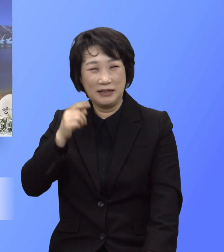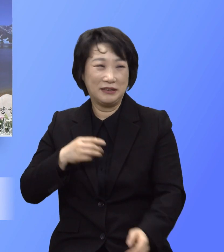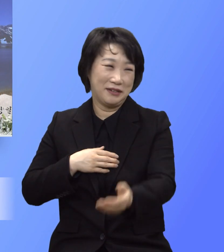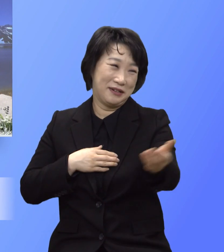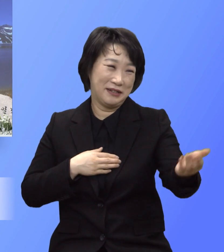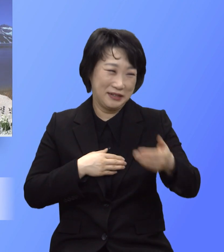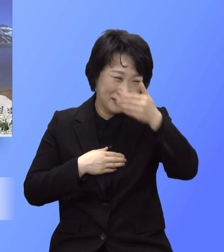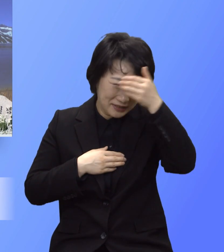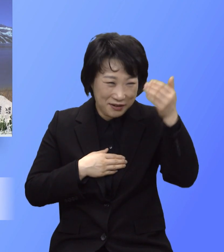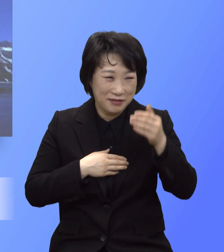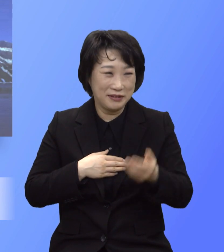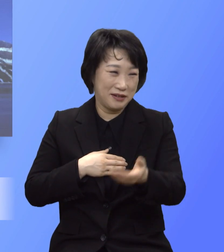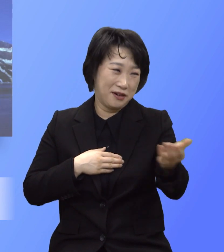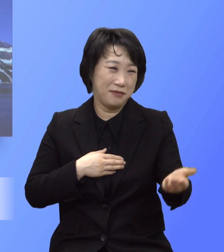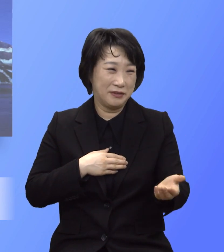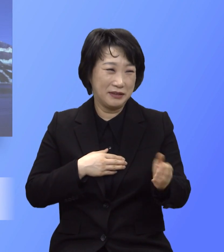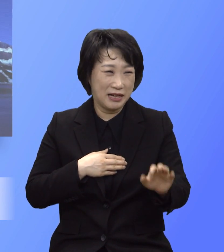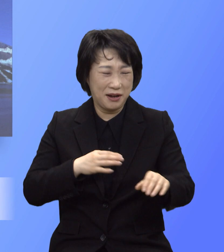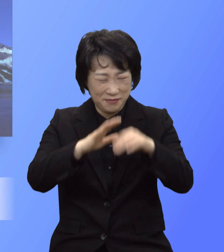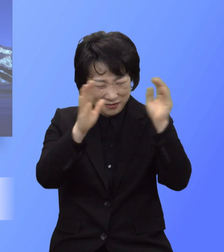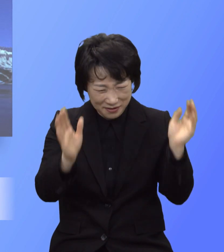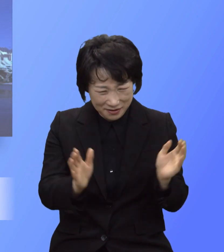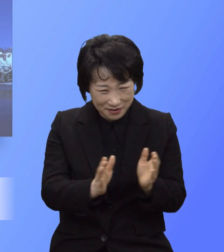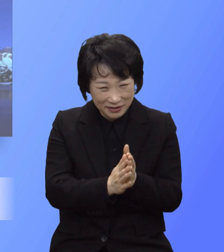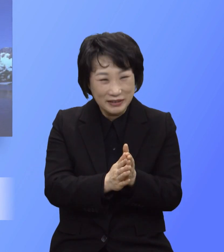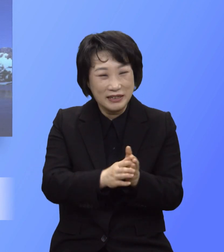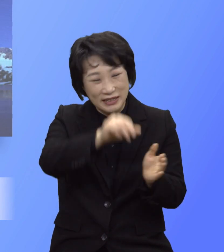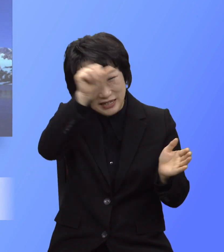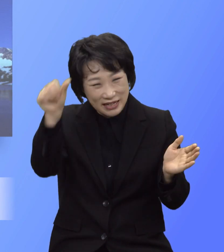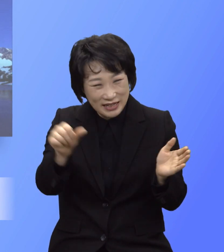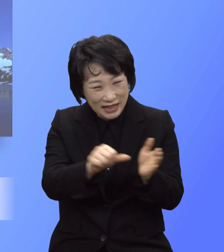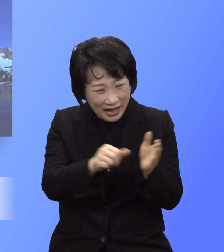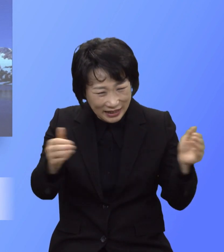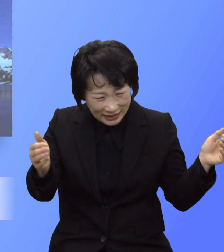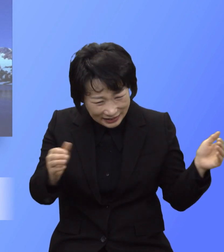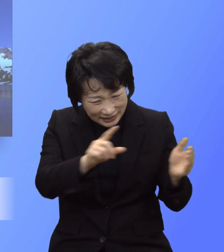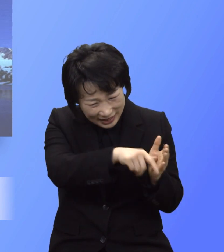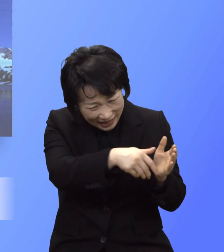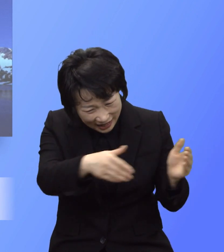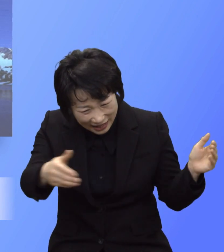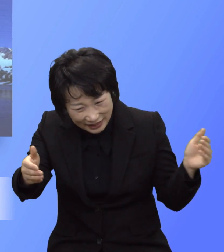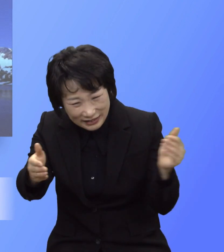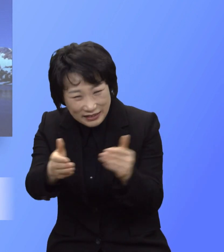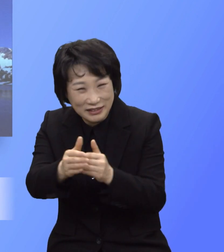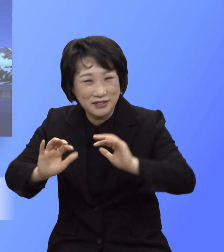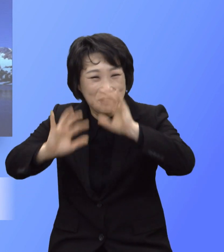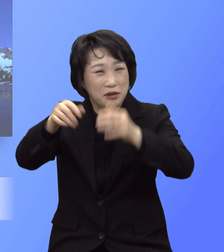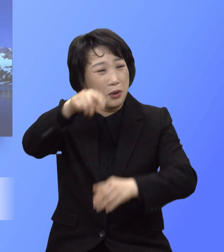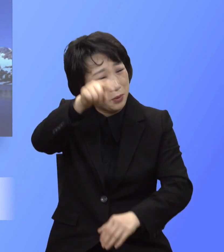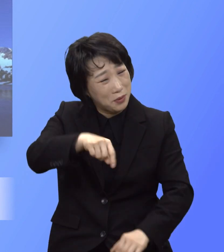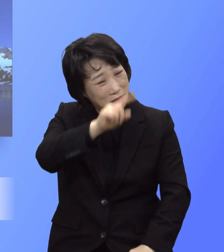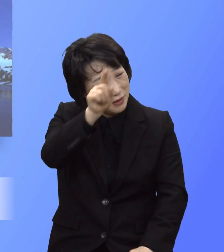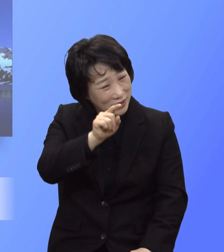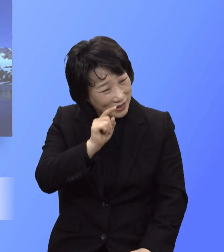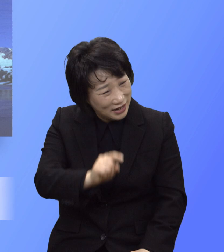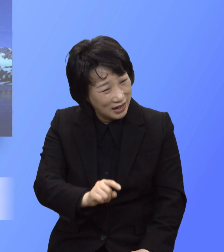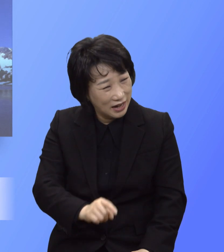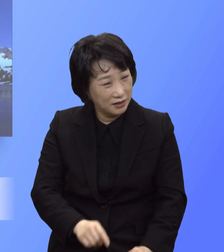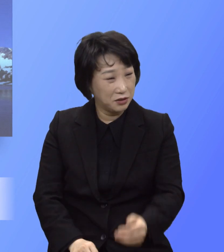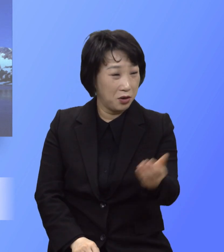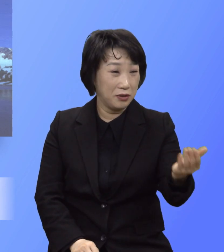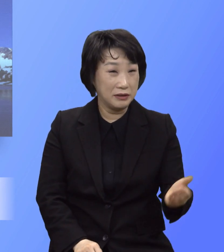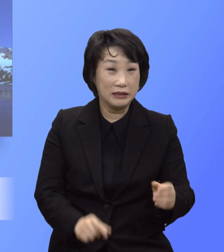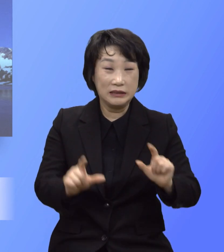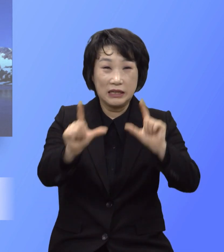너들 어떻게 다 인생을 다 살고 천국까지 오겠니? 너들이